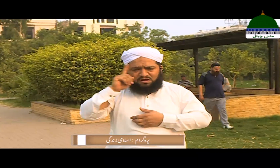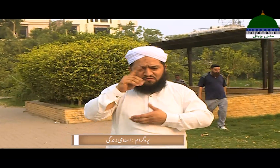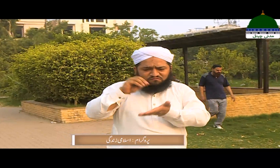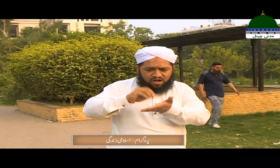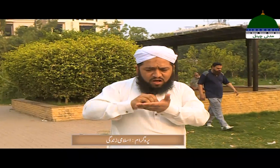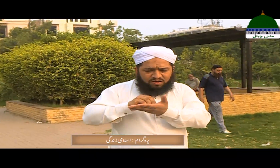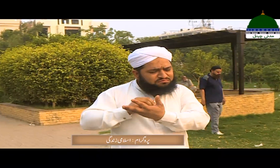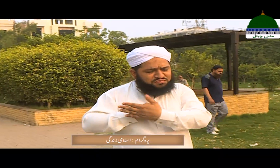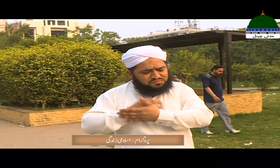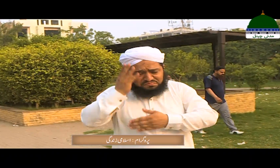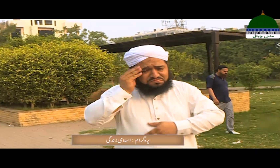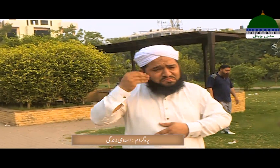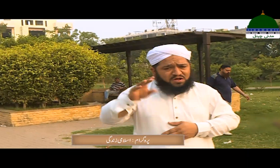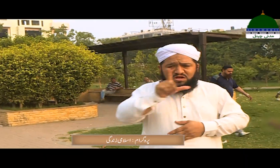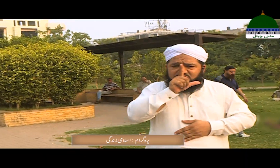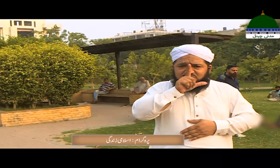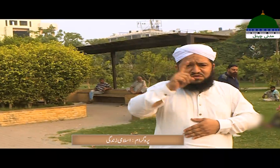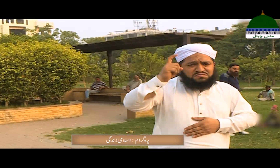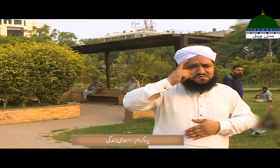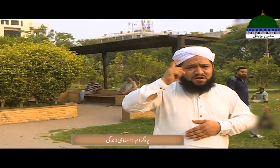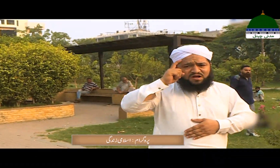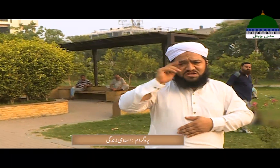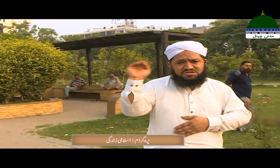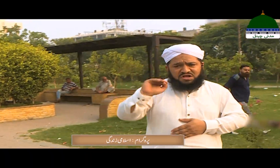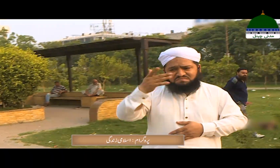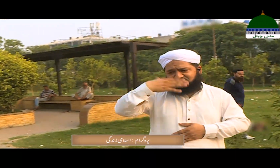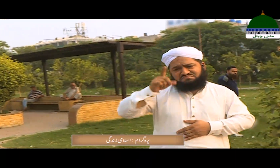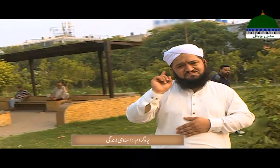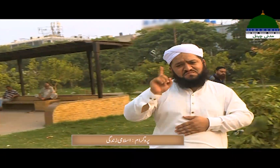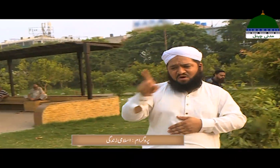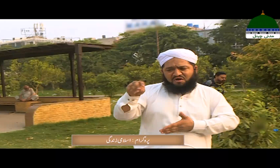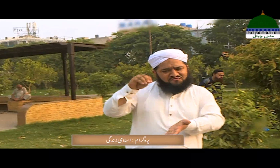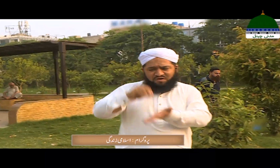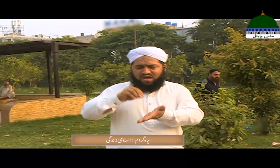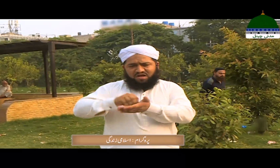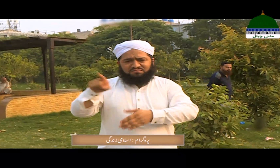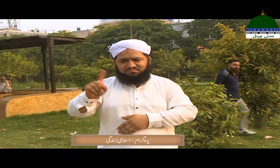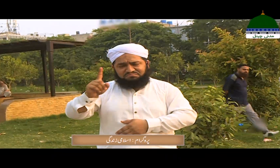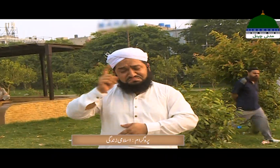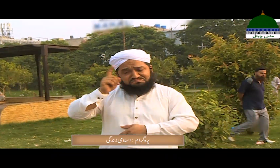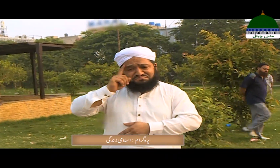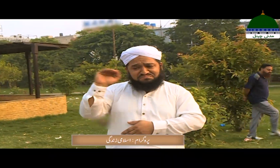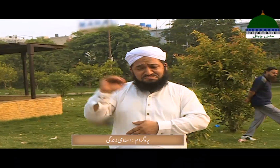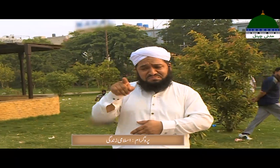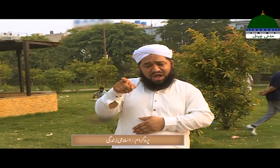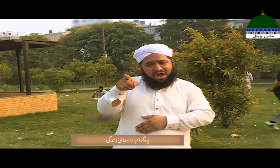نفع بھول گئے اور غضبناک ہو کر کہا، اب اس سانپ میں کوئی بھلائی نہیں، بہتر یہی ہے کہ اس موذی